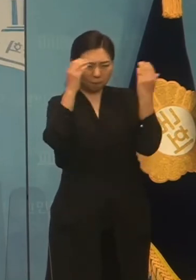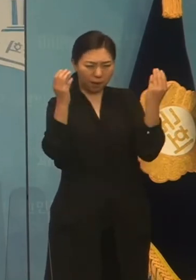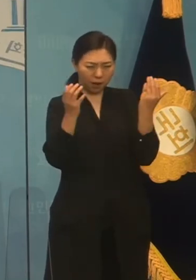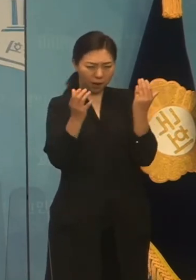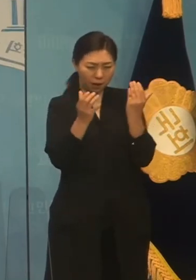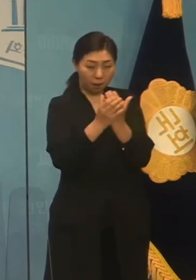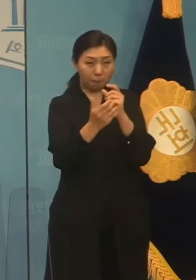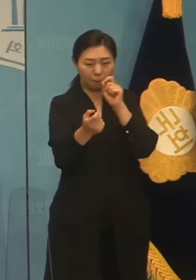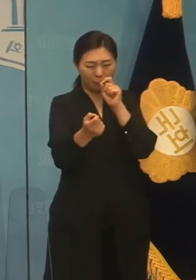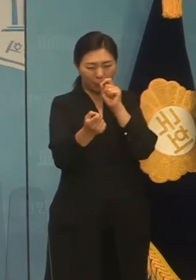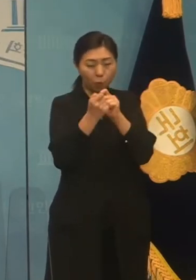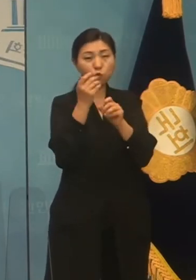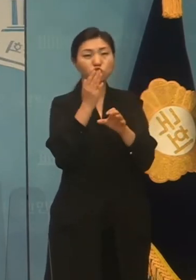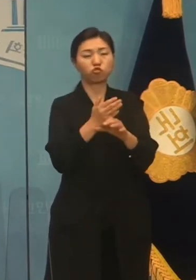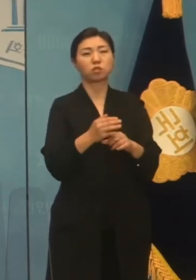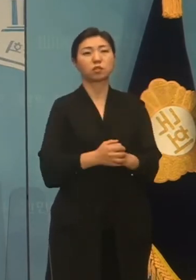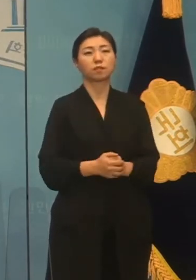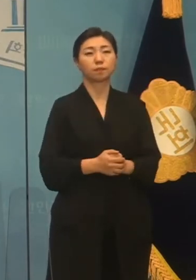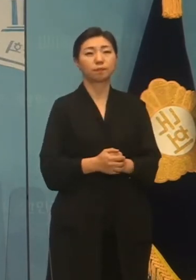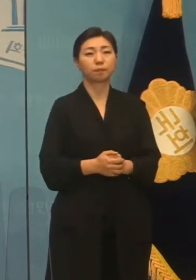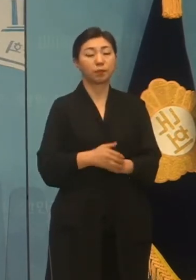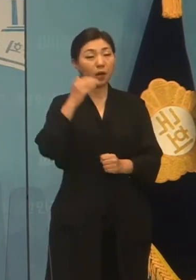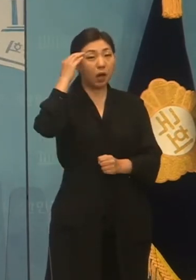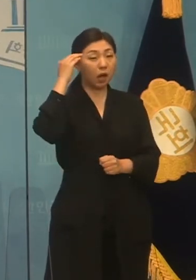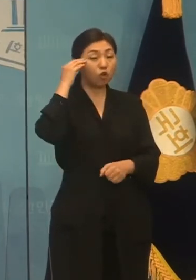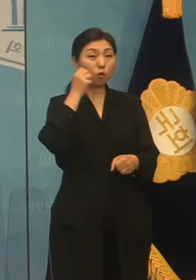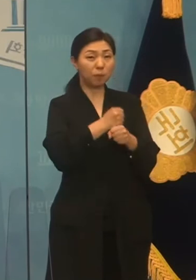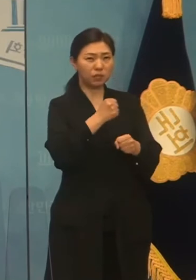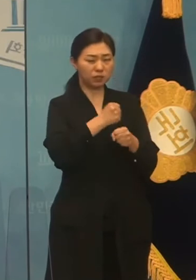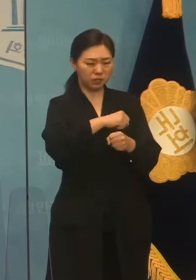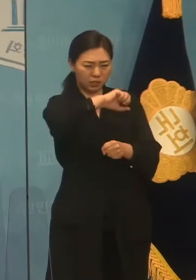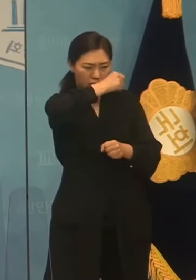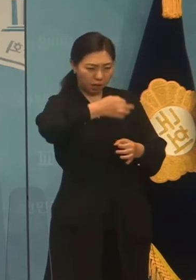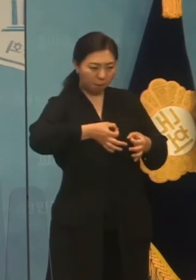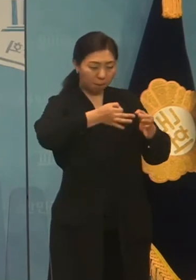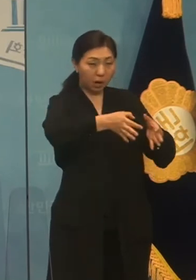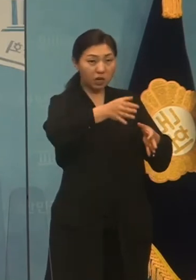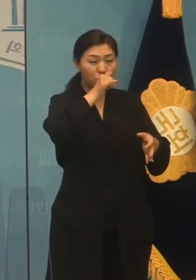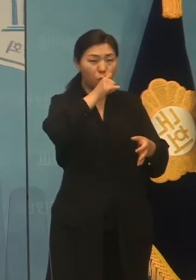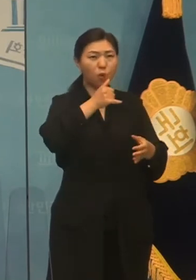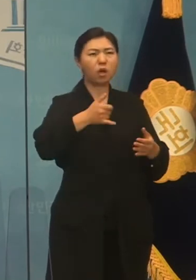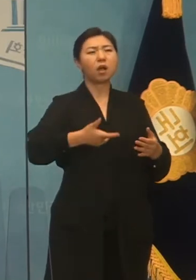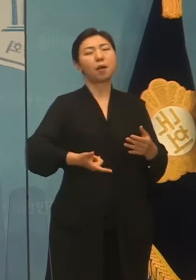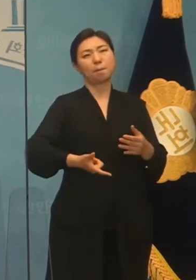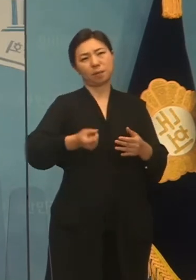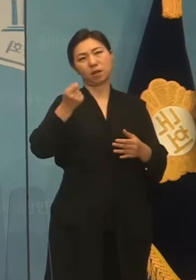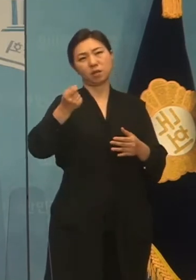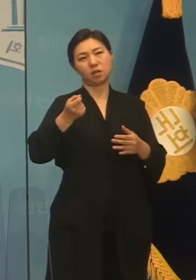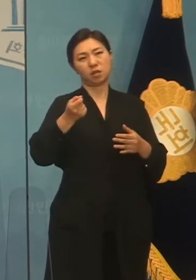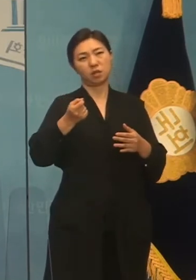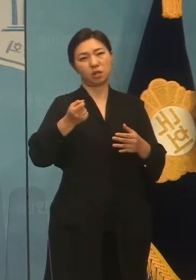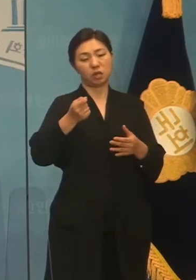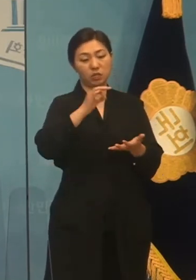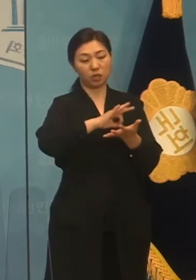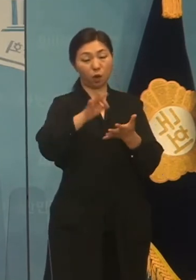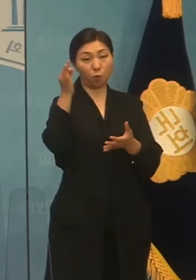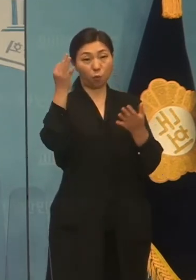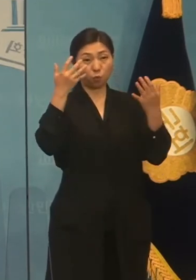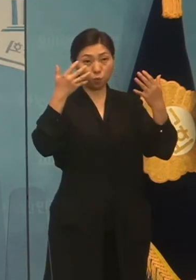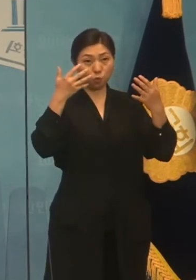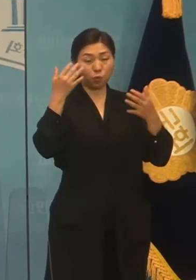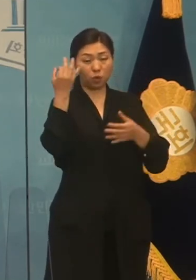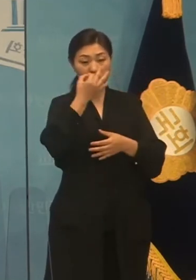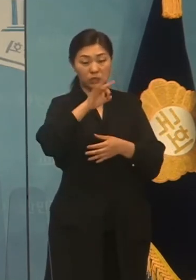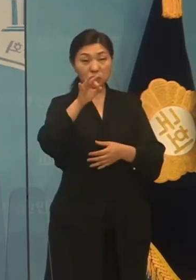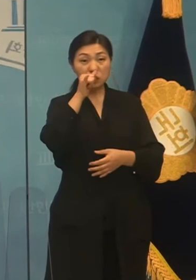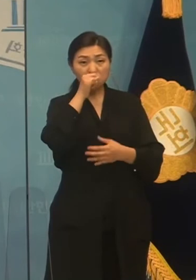있습니다. 토종 백신 개발에 예산을 들이고 신속한 접근부 사용 승인까지 받으면 우리는 강력한